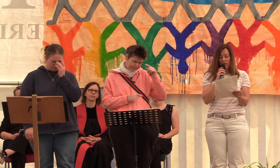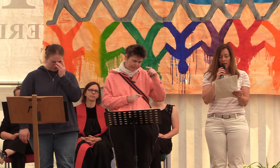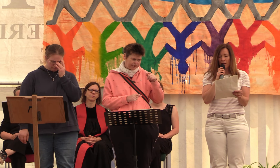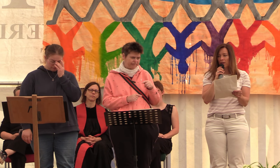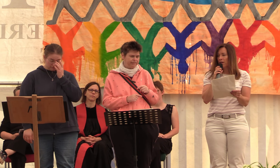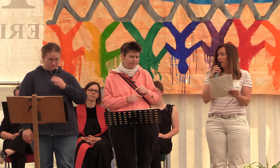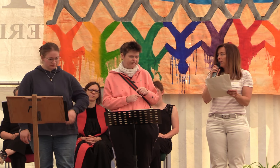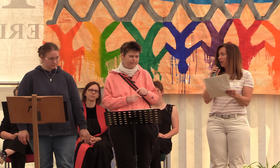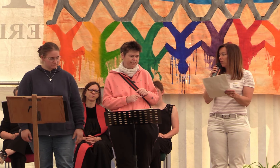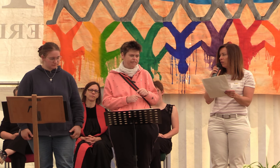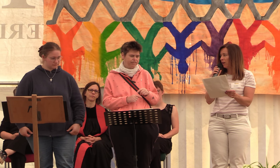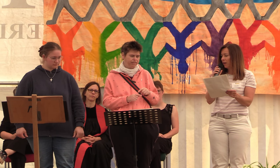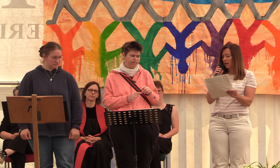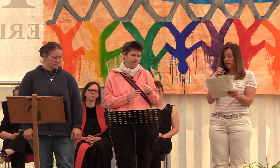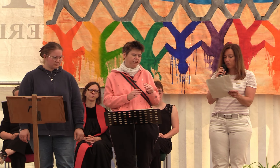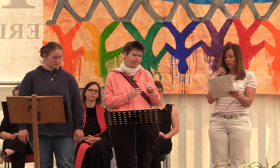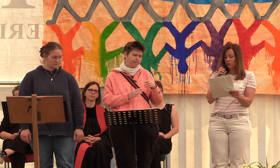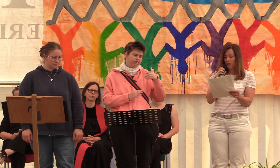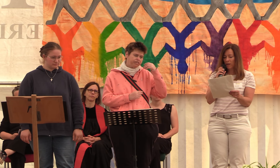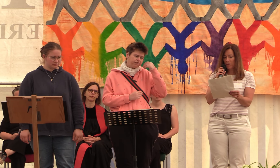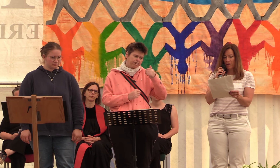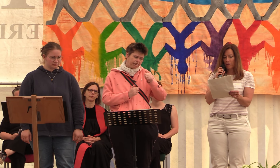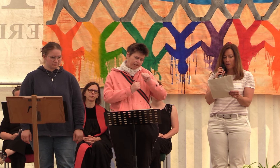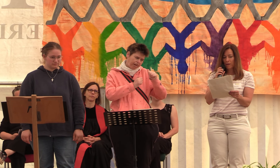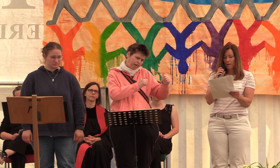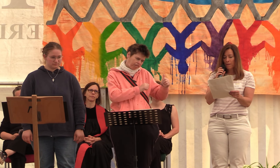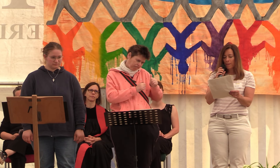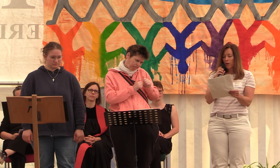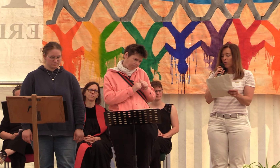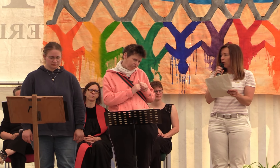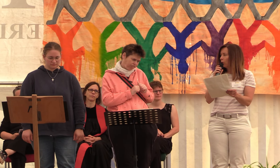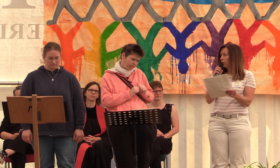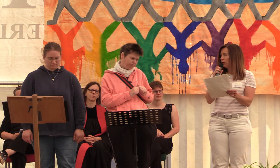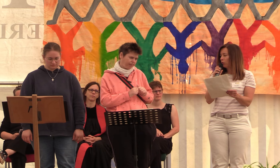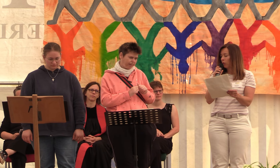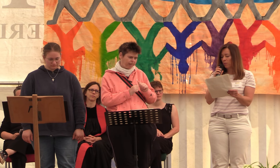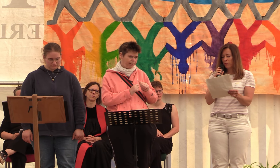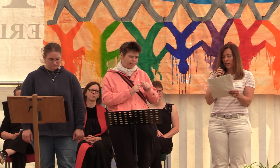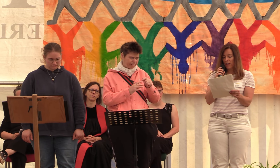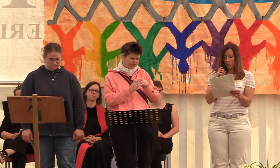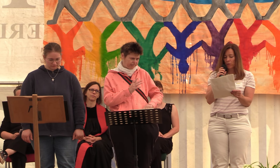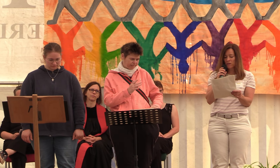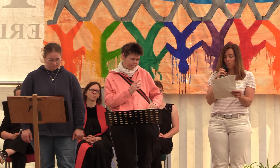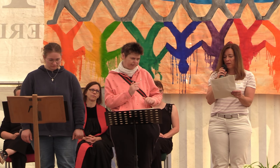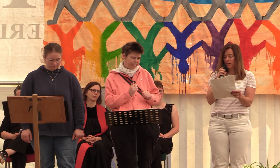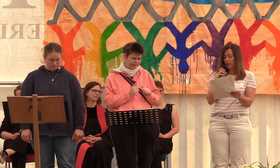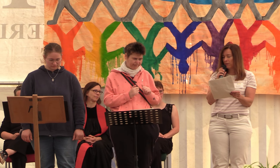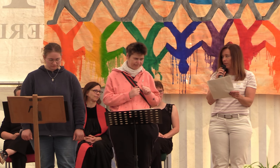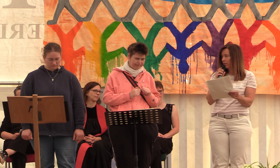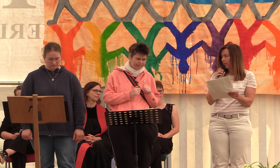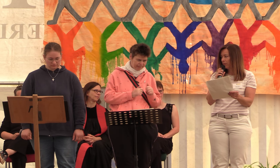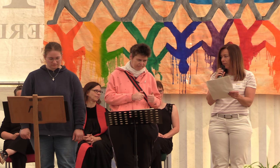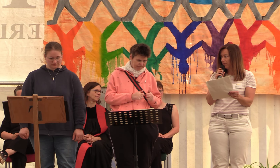Hilf ihnen, ihre Fehler zuzugeben und um Vergebung zu